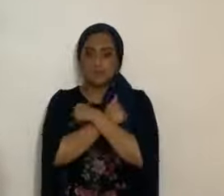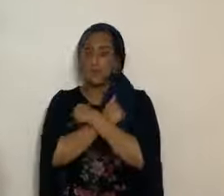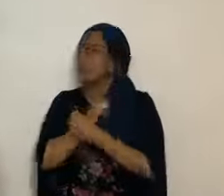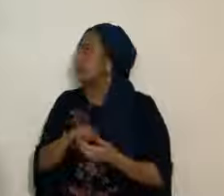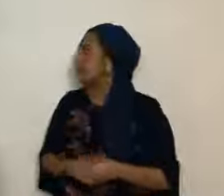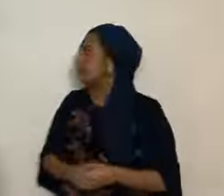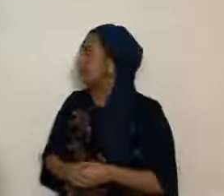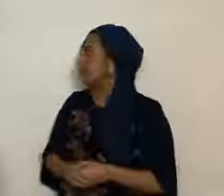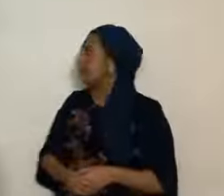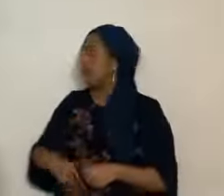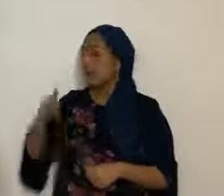Eterno ama a Israel.